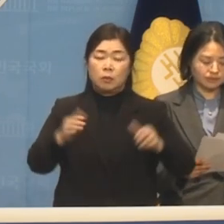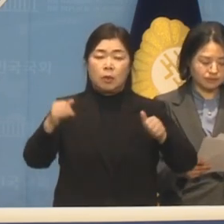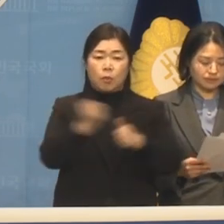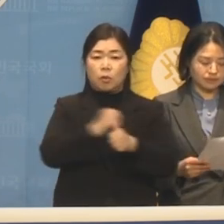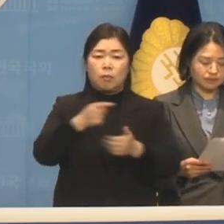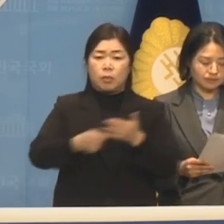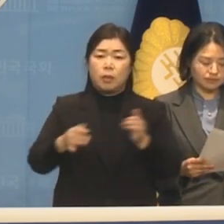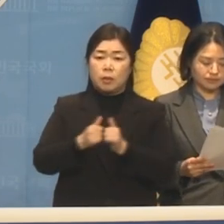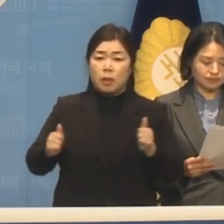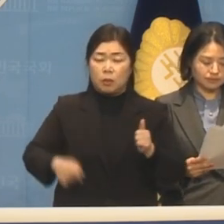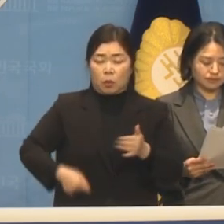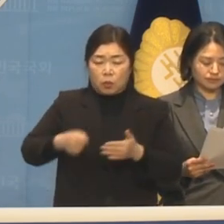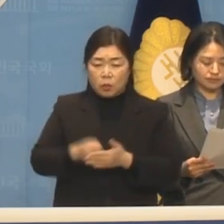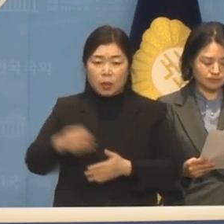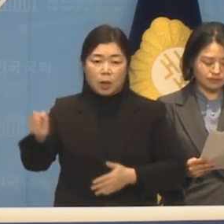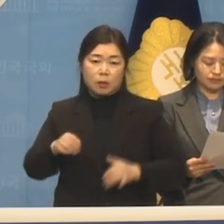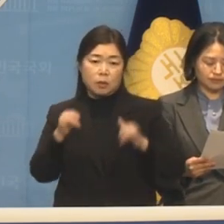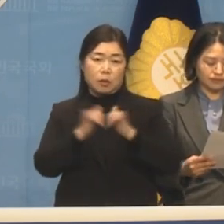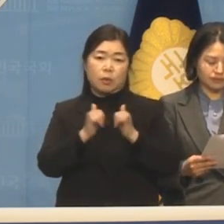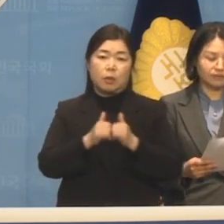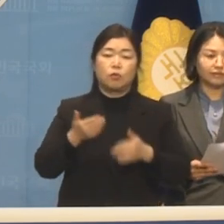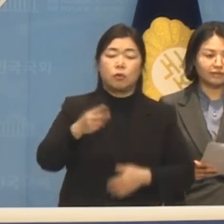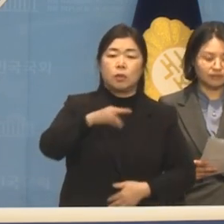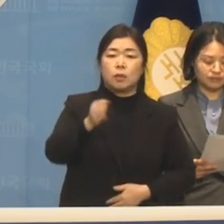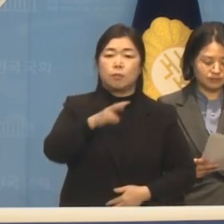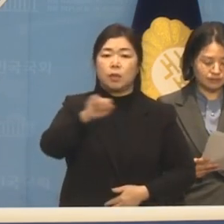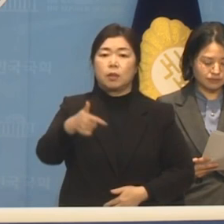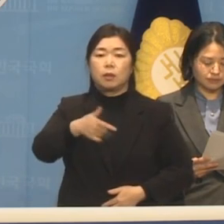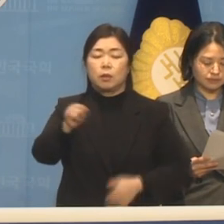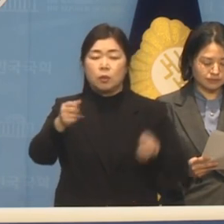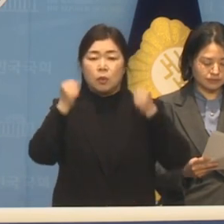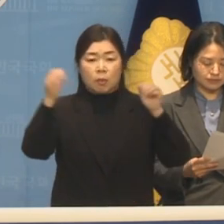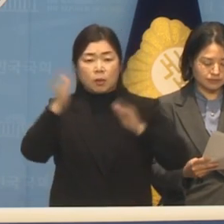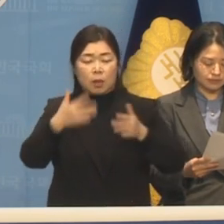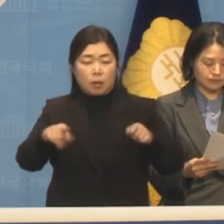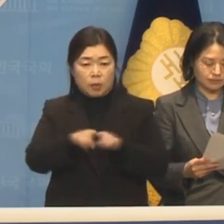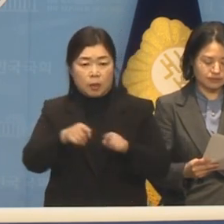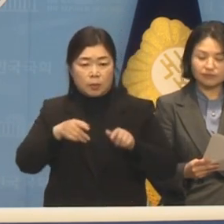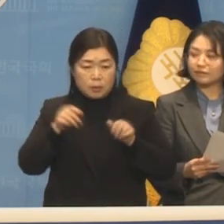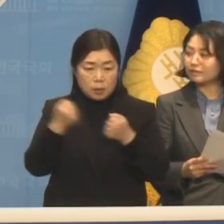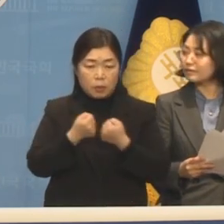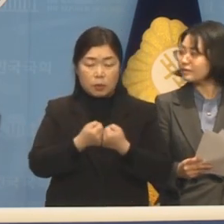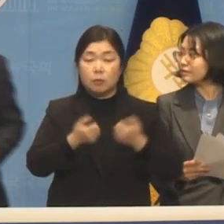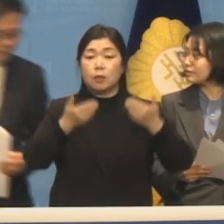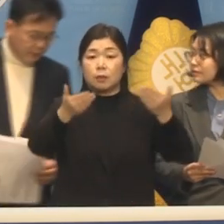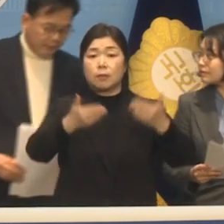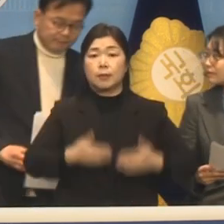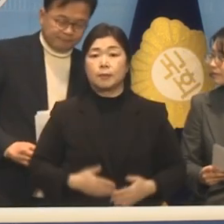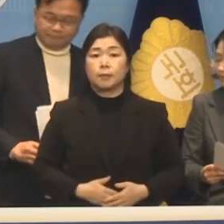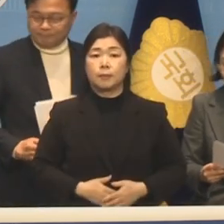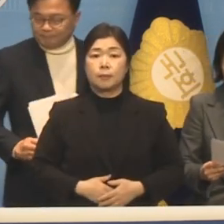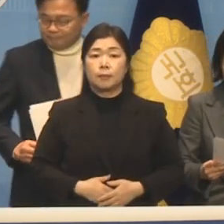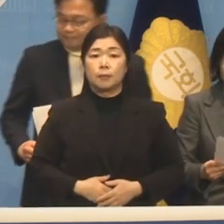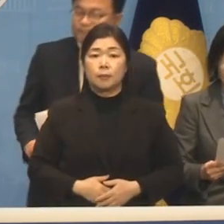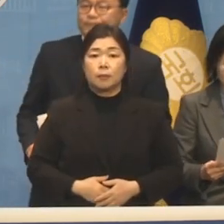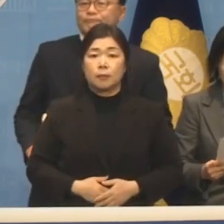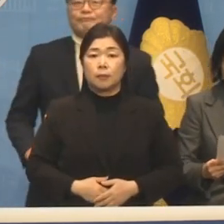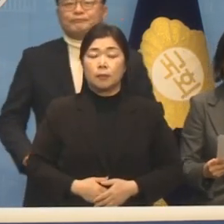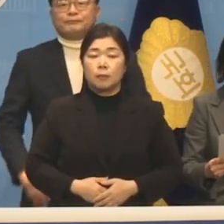피해자이며 용기 있는 저항을 한 신민기 졸업생과 끝까지 함께 할 것입니다.